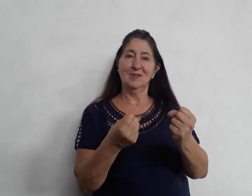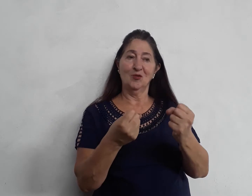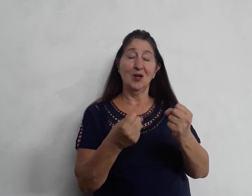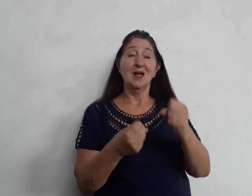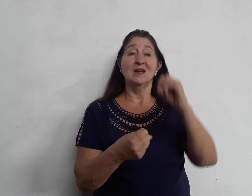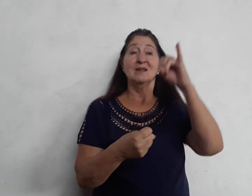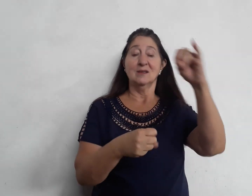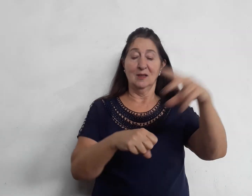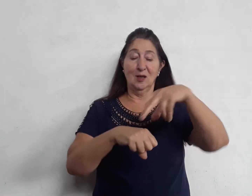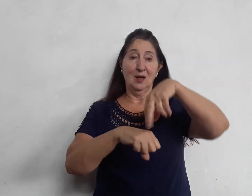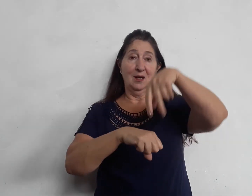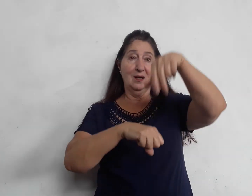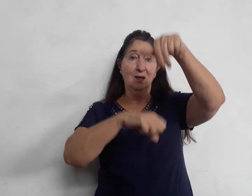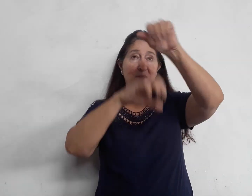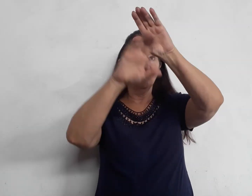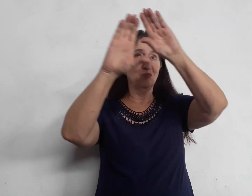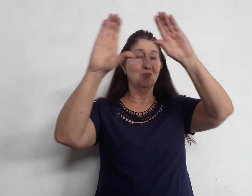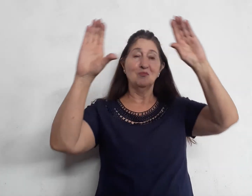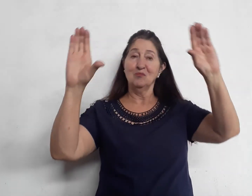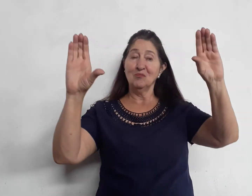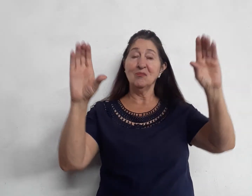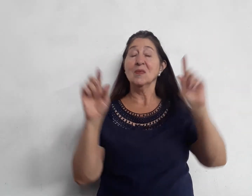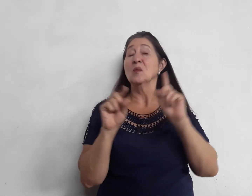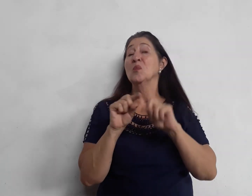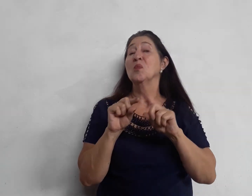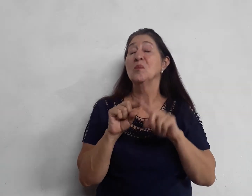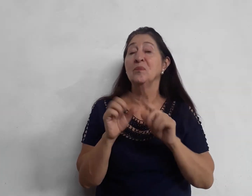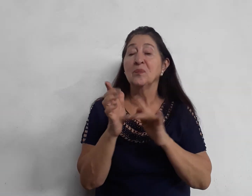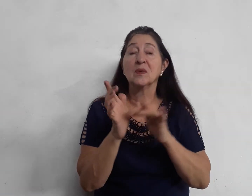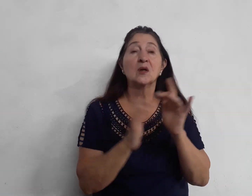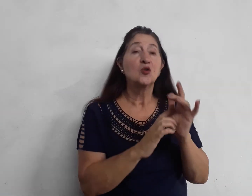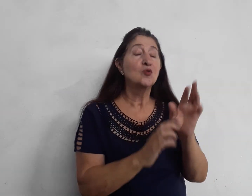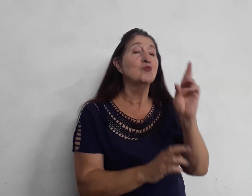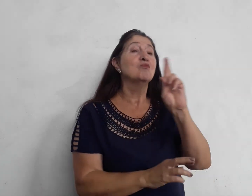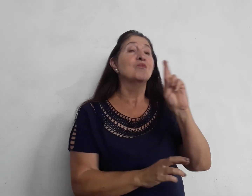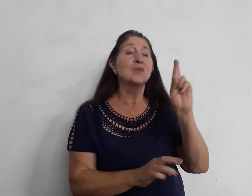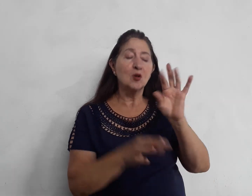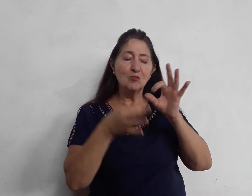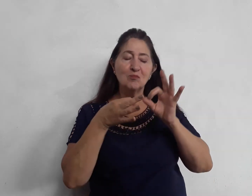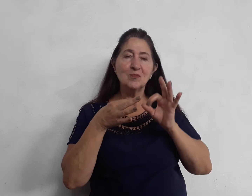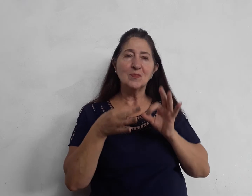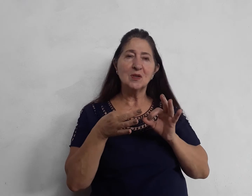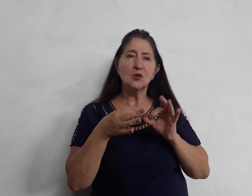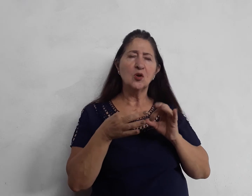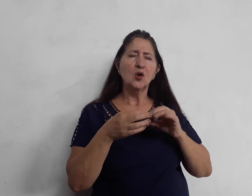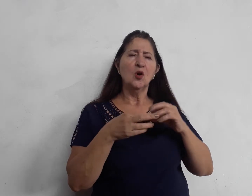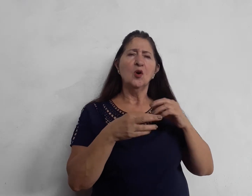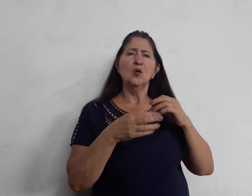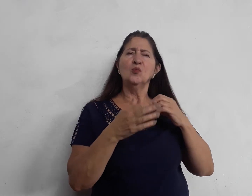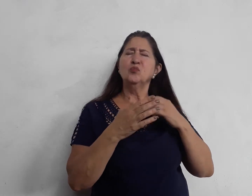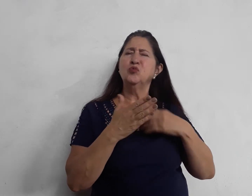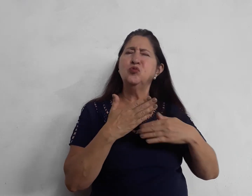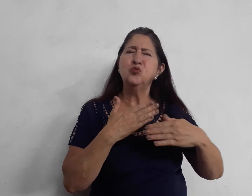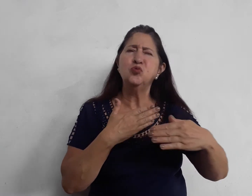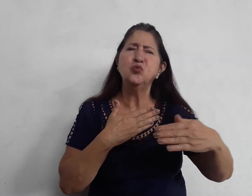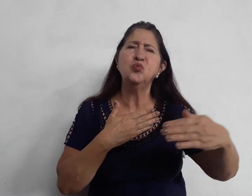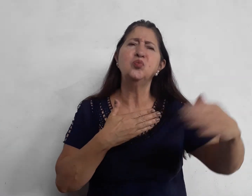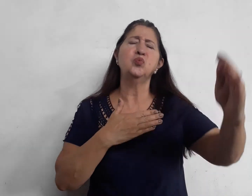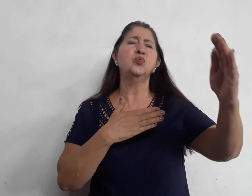mortos. E Jesus tinha razão quanto a isso. Passou-se tantos anos de sua ressurreição e